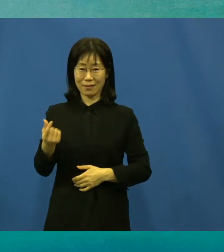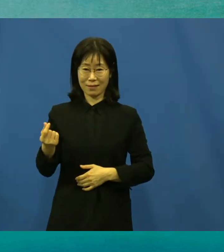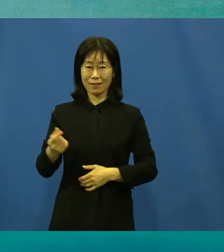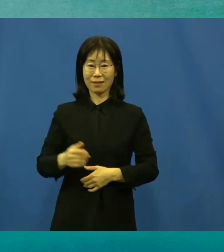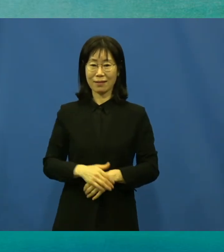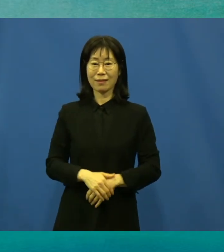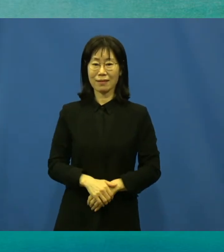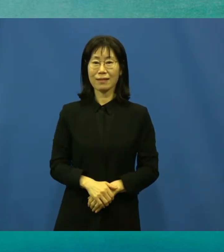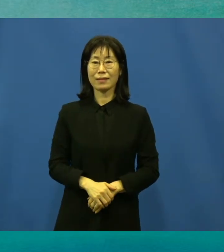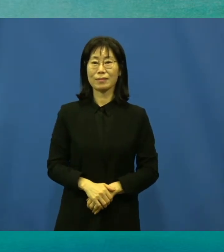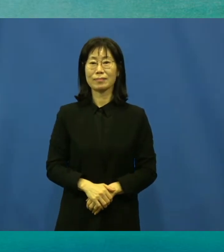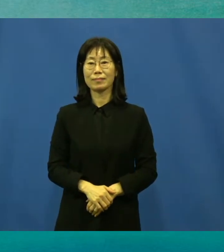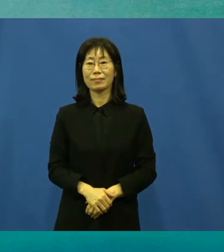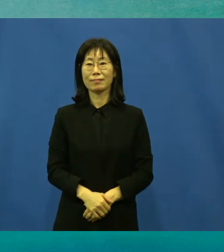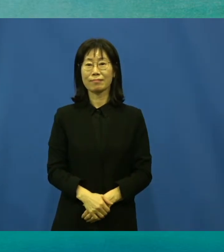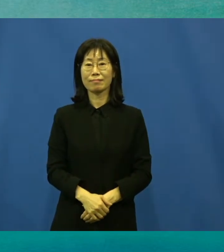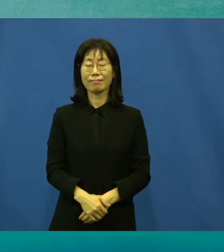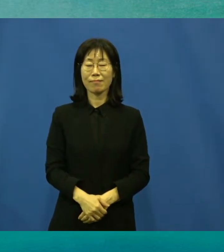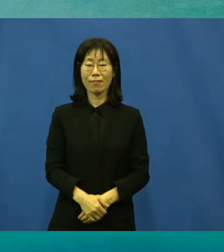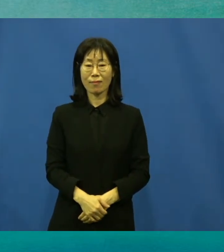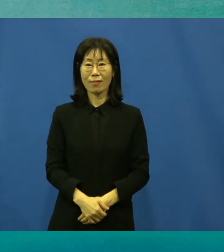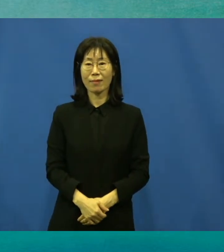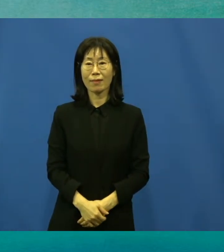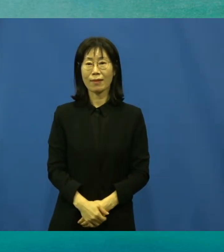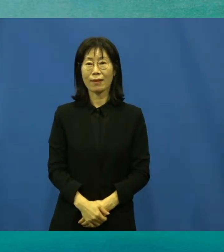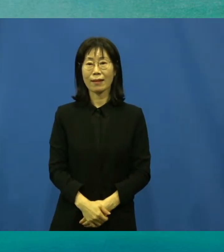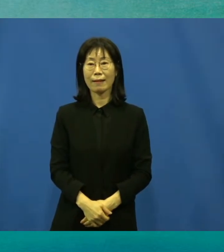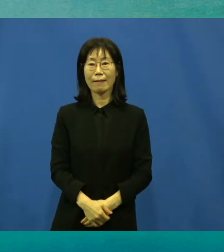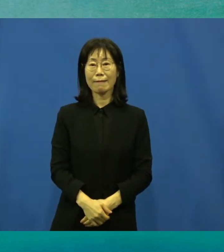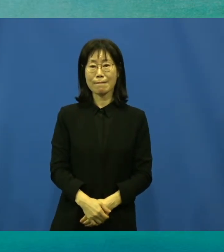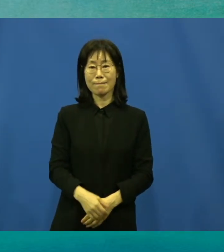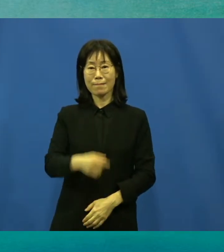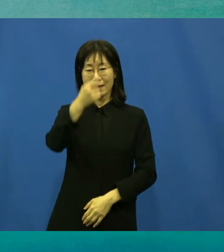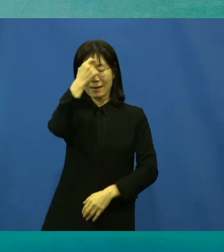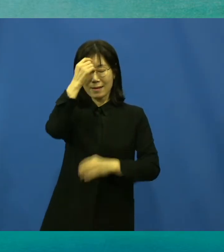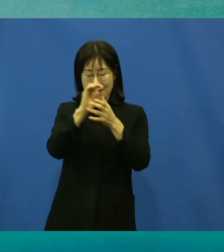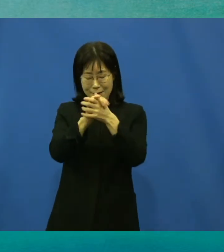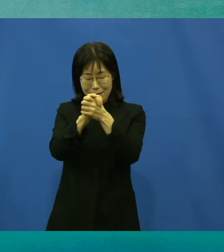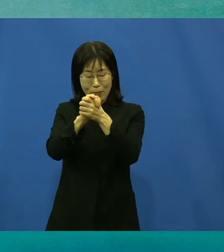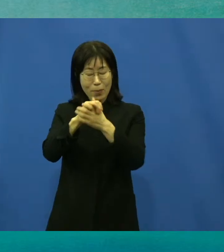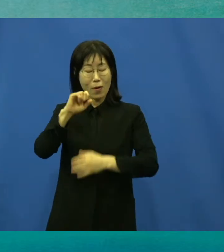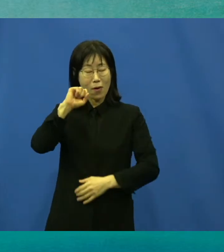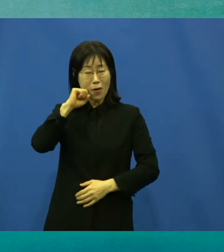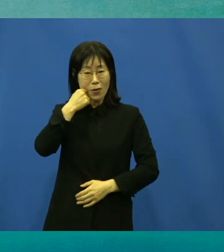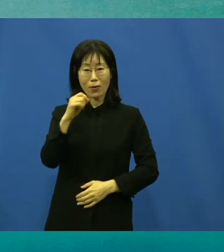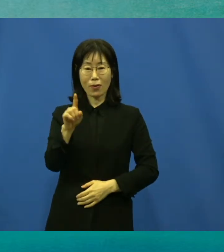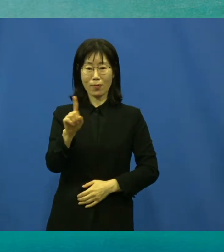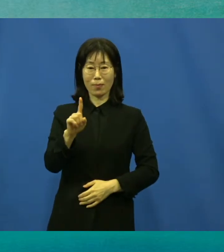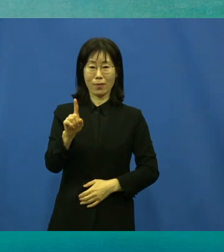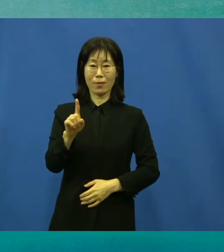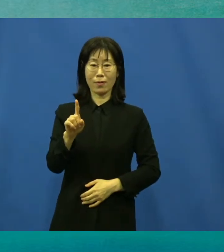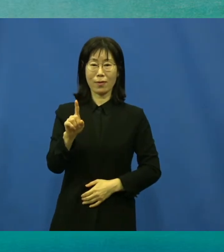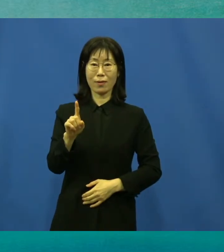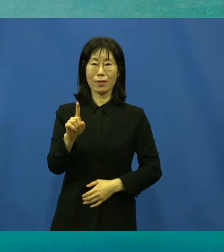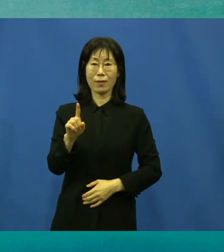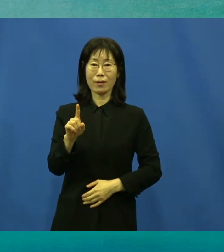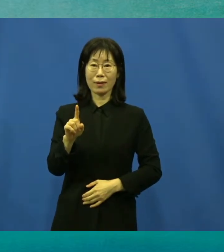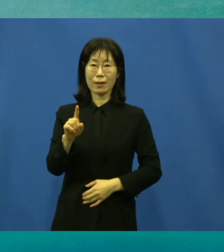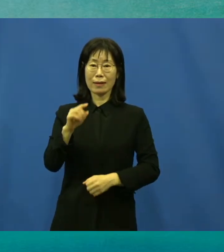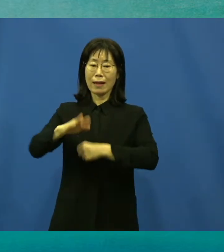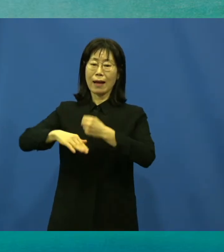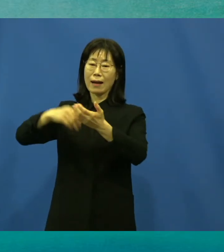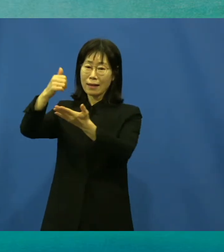기도가 얼마나 어려운 것인가를 무엇을 통하여 알 수가 있습니까? 하나님이 굳이 요나를